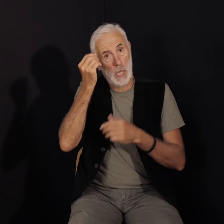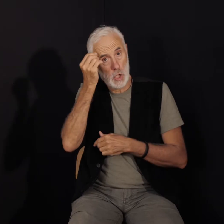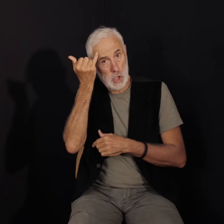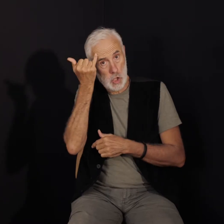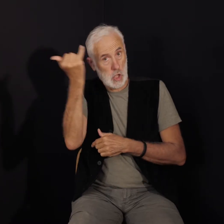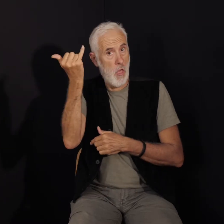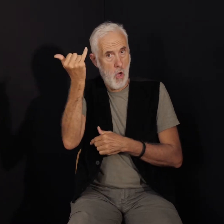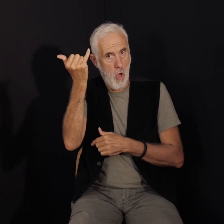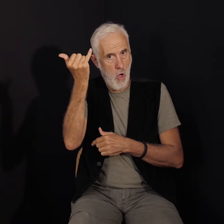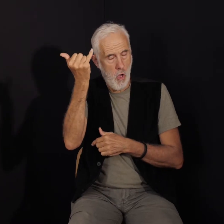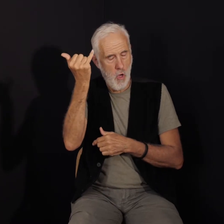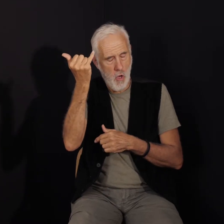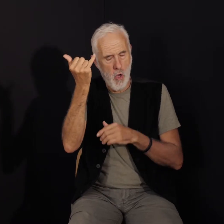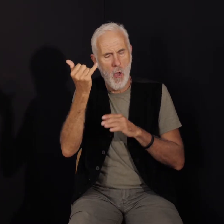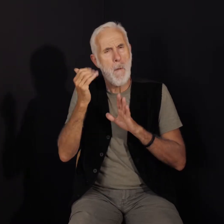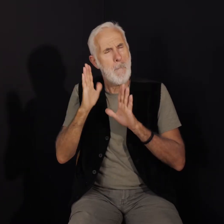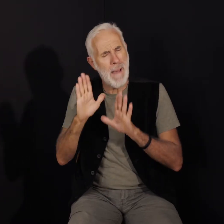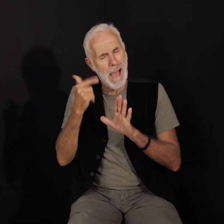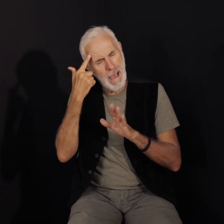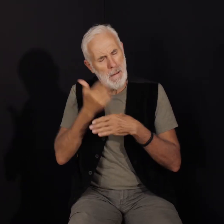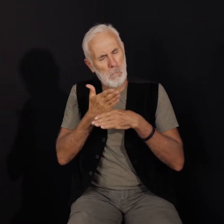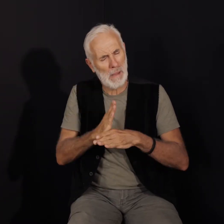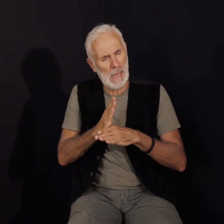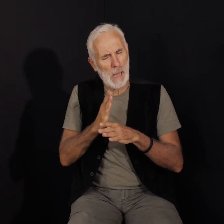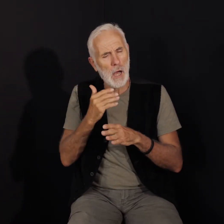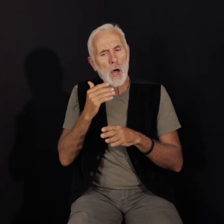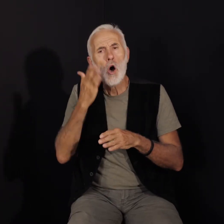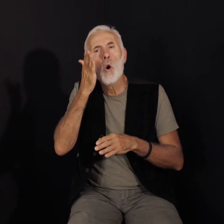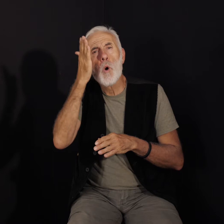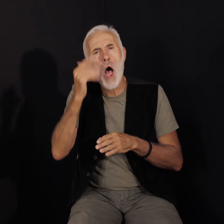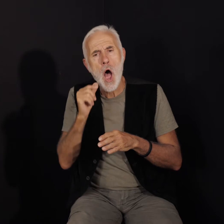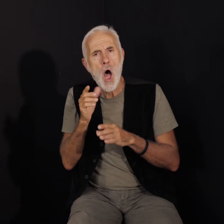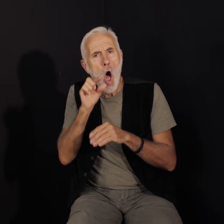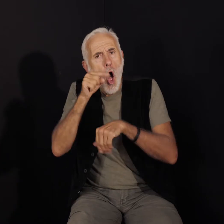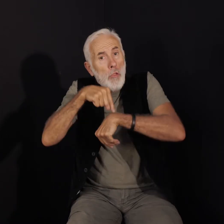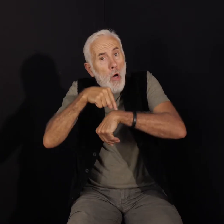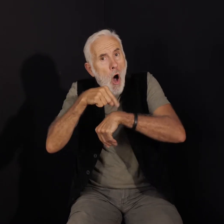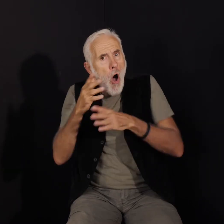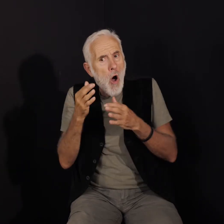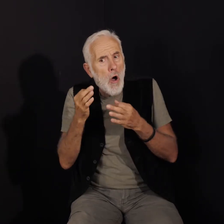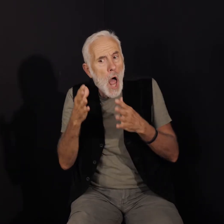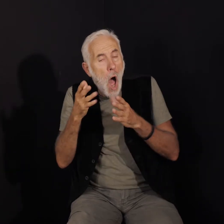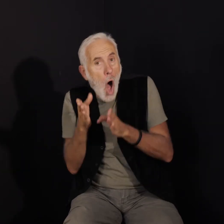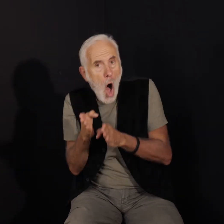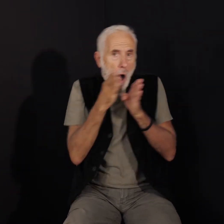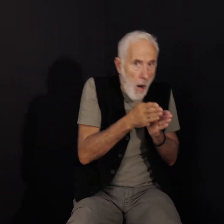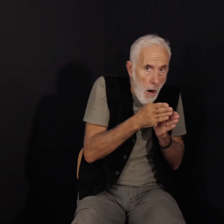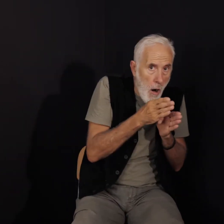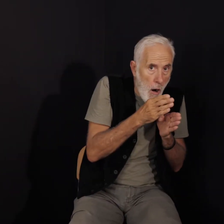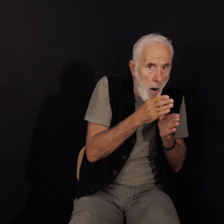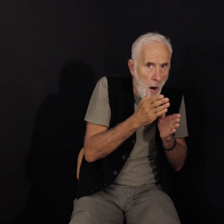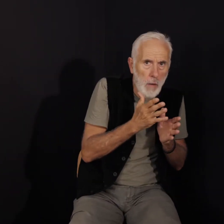je m'octroierais du temps plus tard pour d'autres projets. Donc j'ai mis du temps à me lancer, et puis